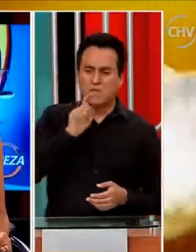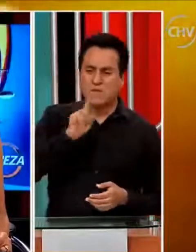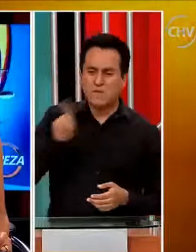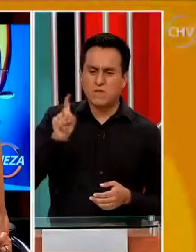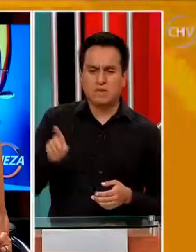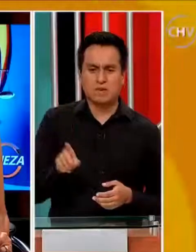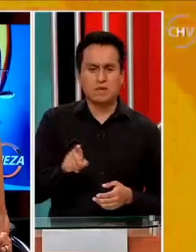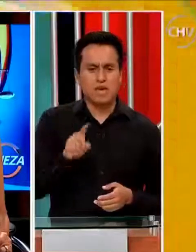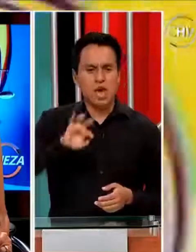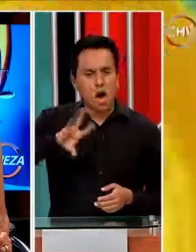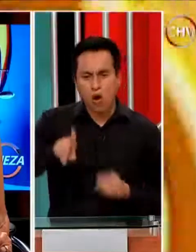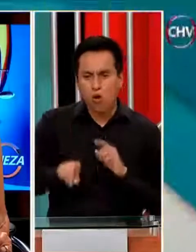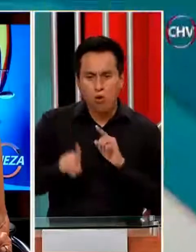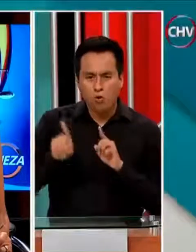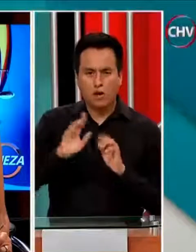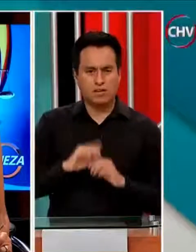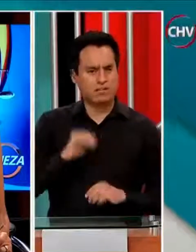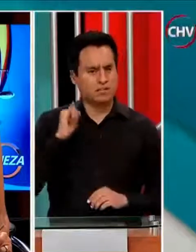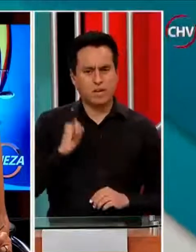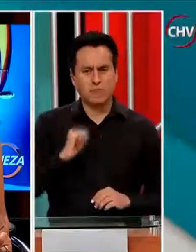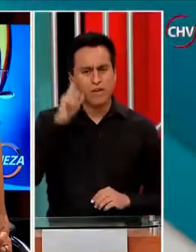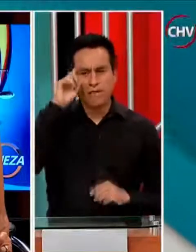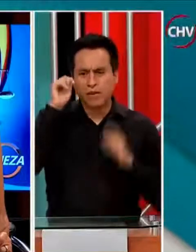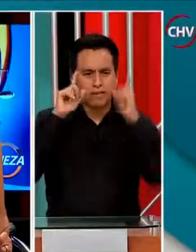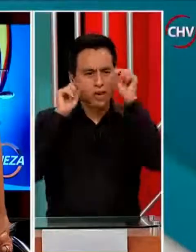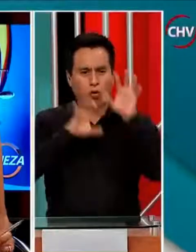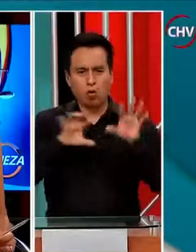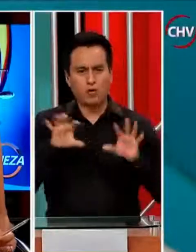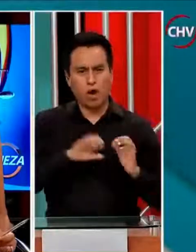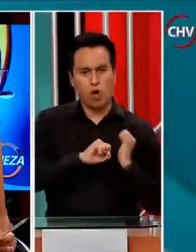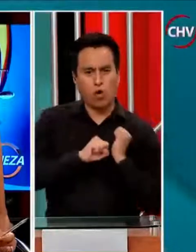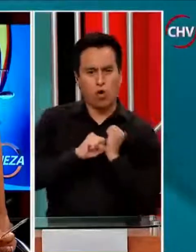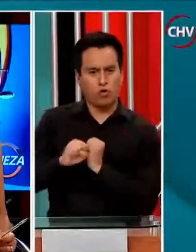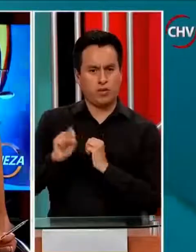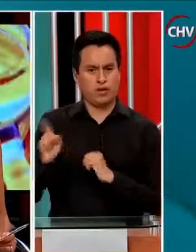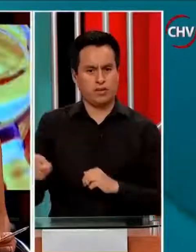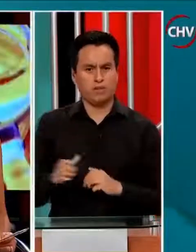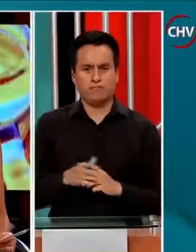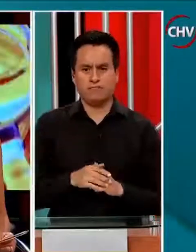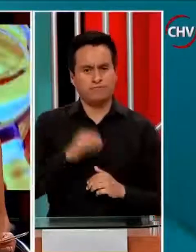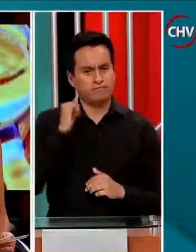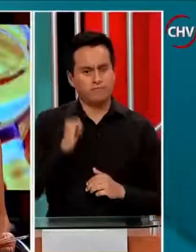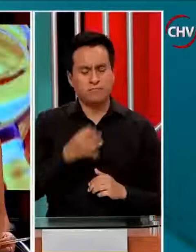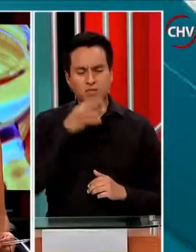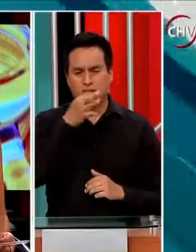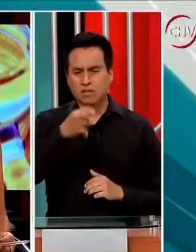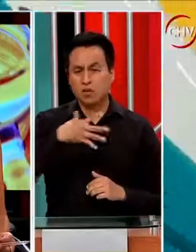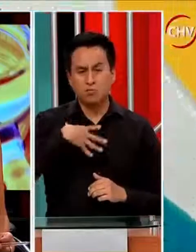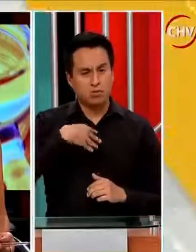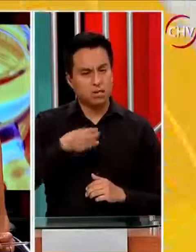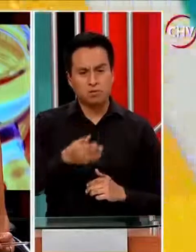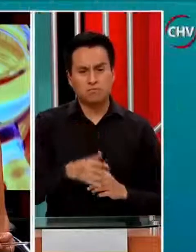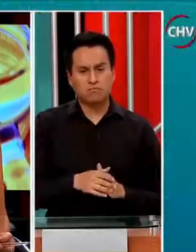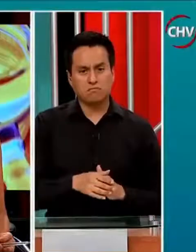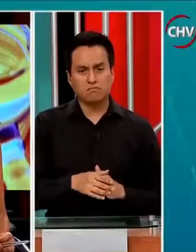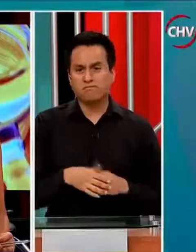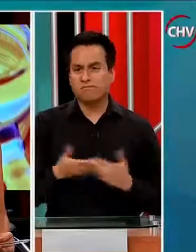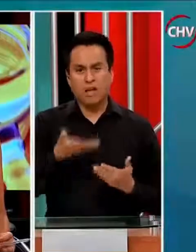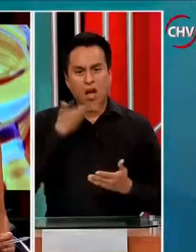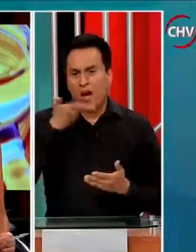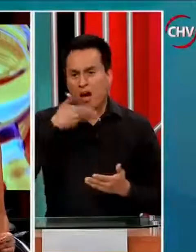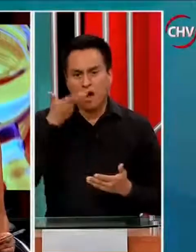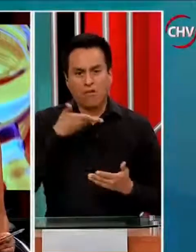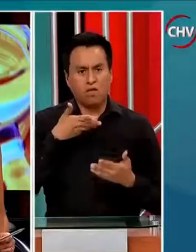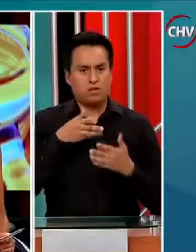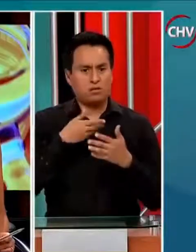dice que ella le roba, siempre está inventando cosas contra ella y se las dice a su hija y habla